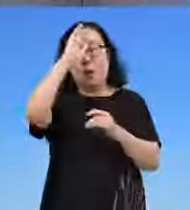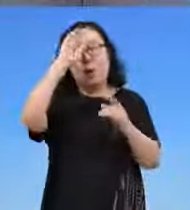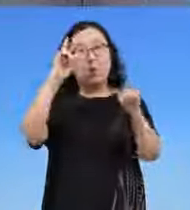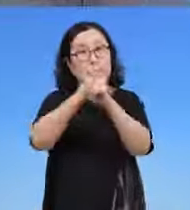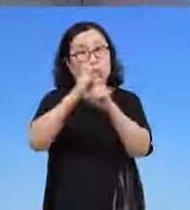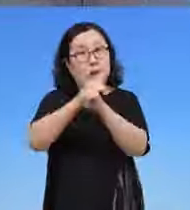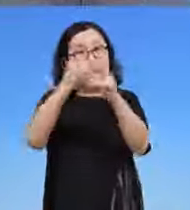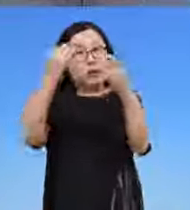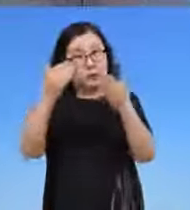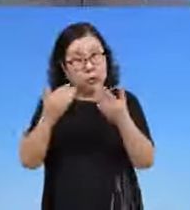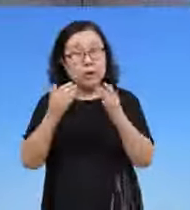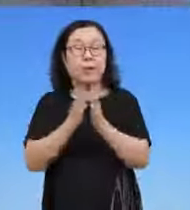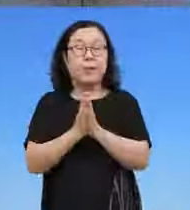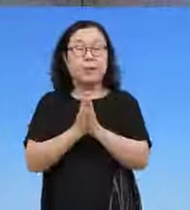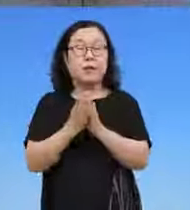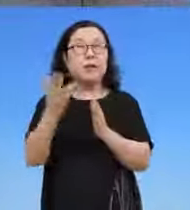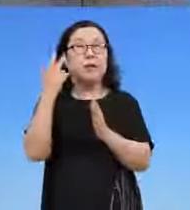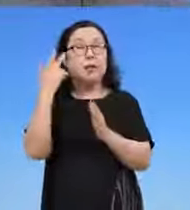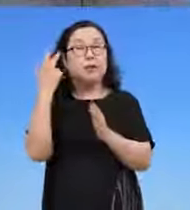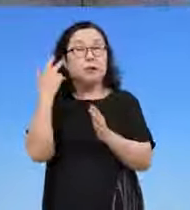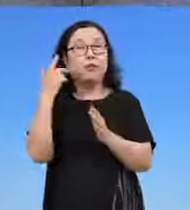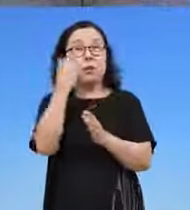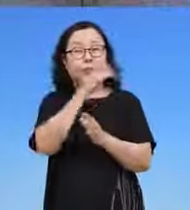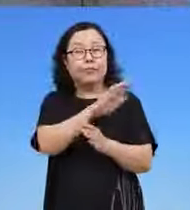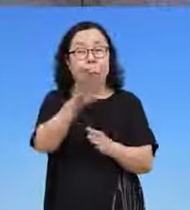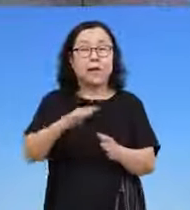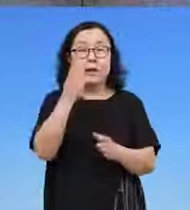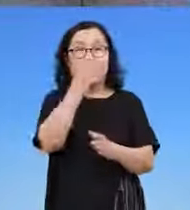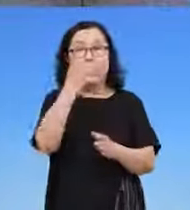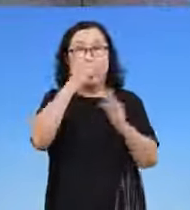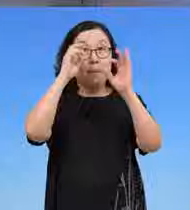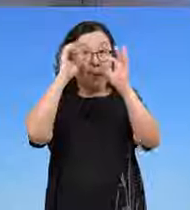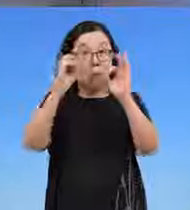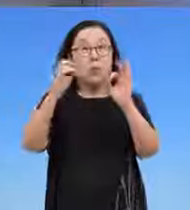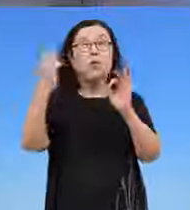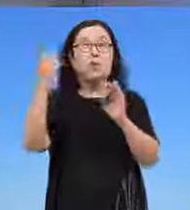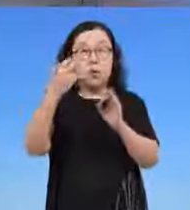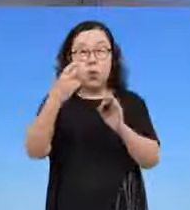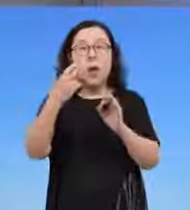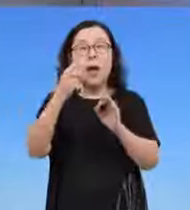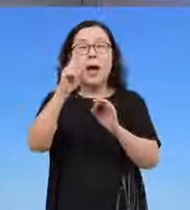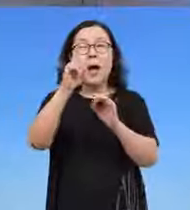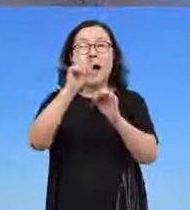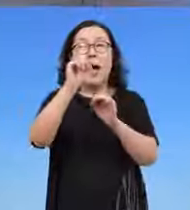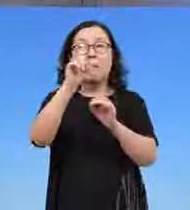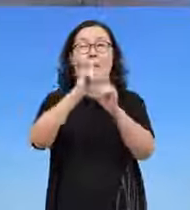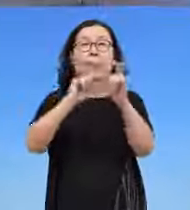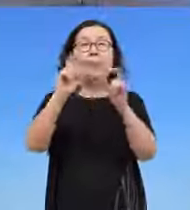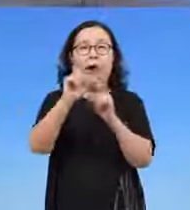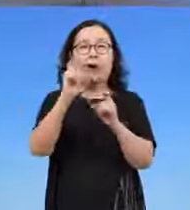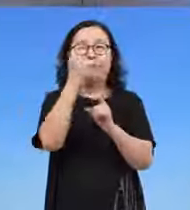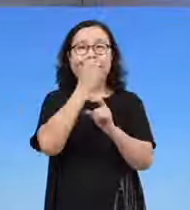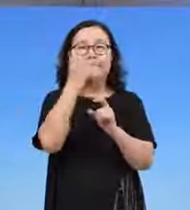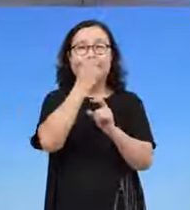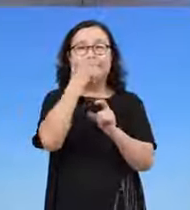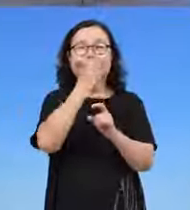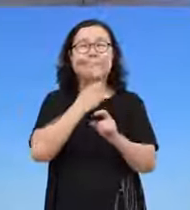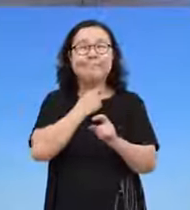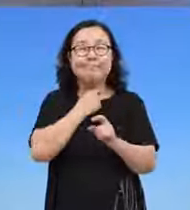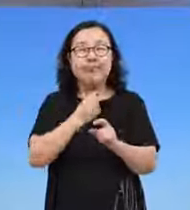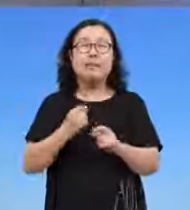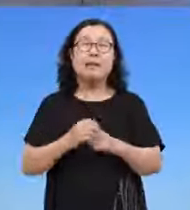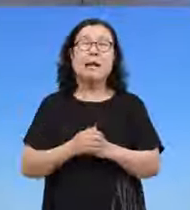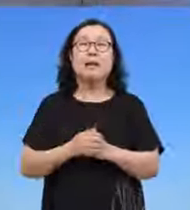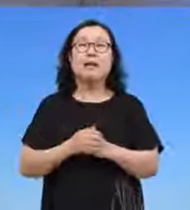이런 요지의 말씀인데, 이제 지난주에 이제 한 부분을 살펴보았고요. 이제 오늘 다시 이제 이 본문을 가지고 말씀을 살펴보기로